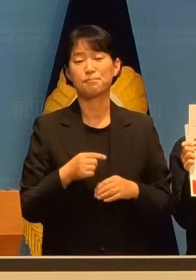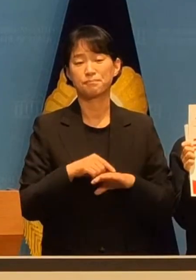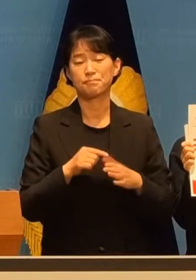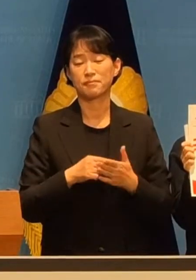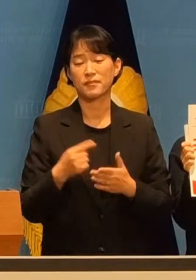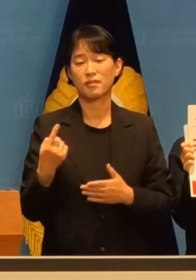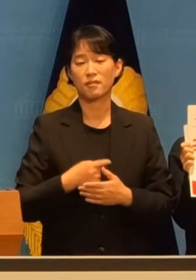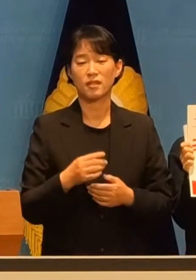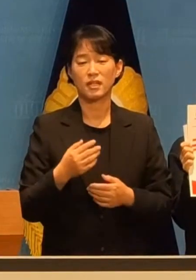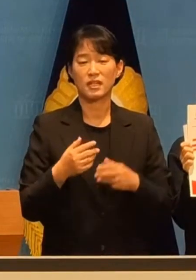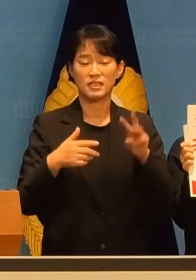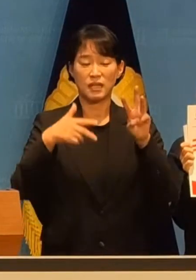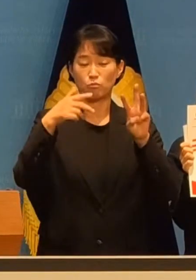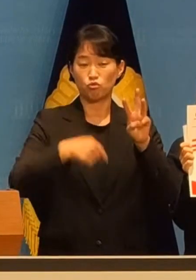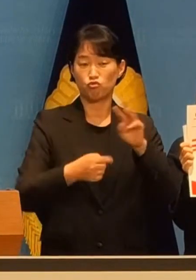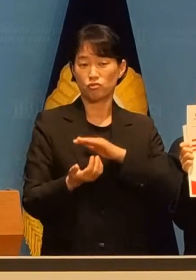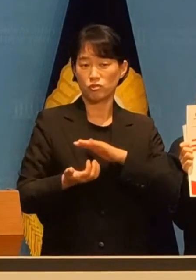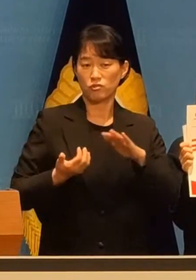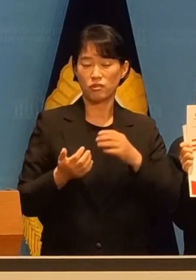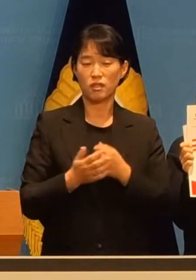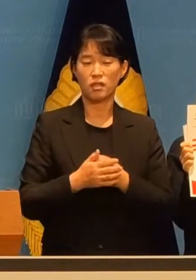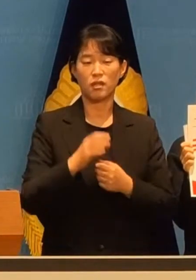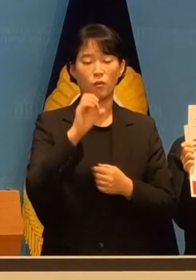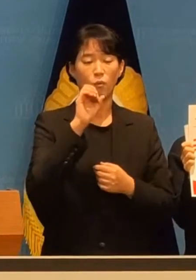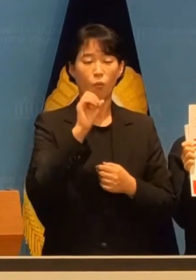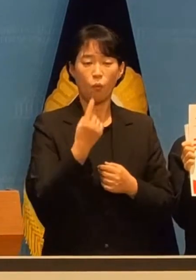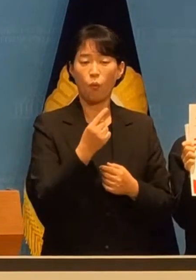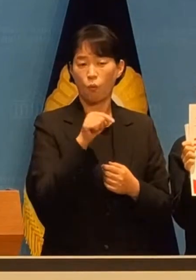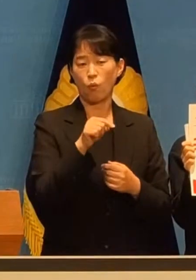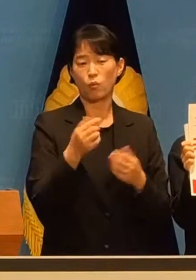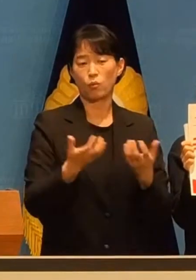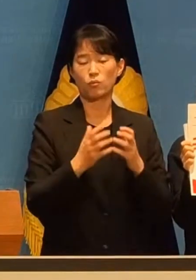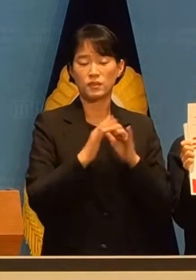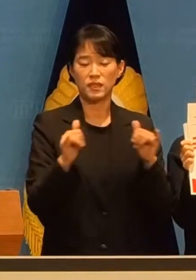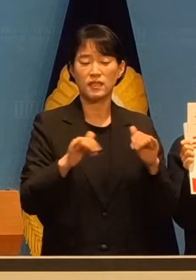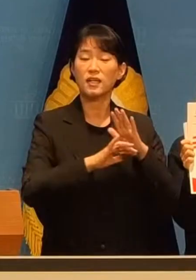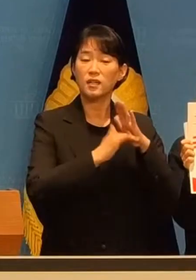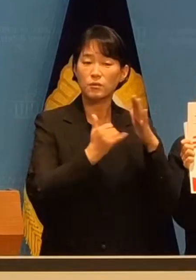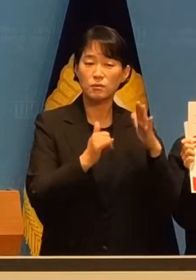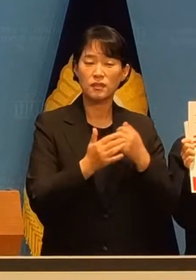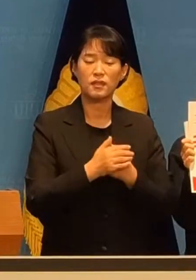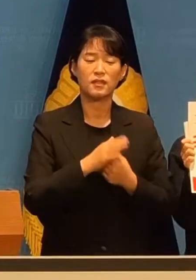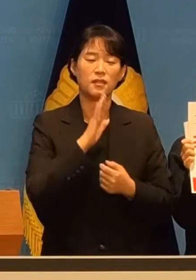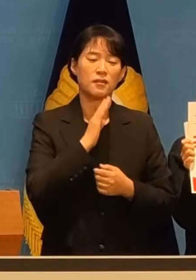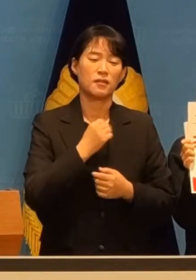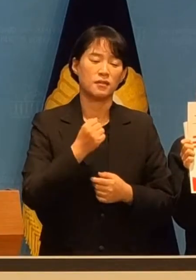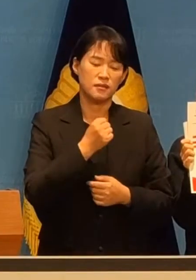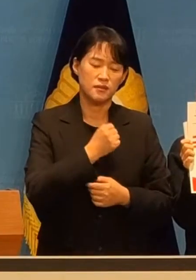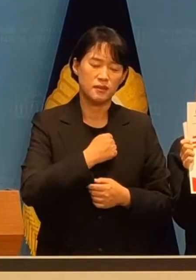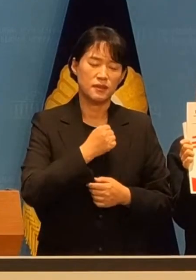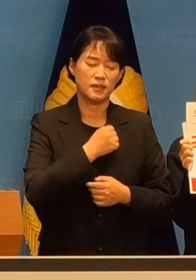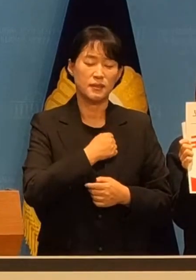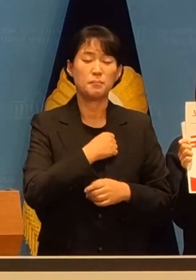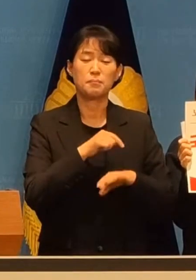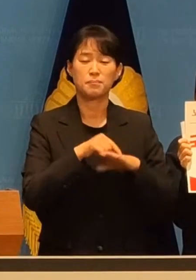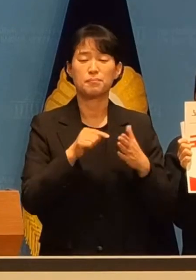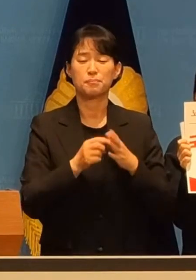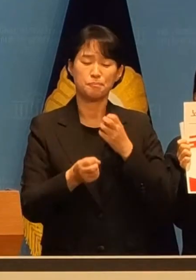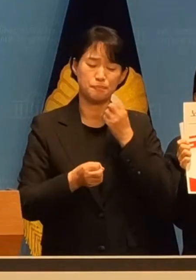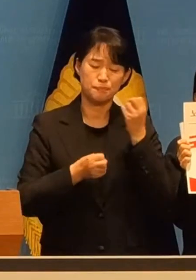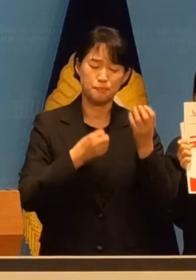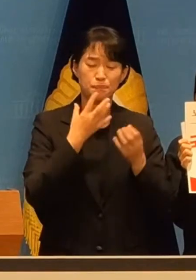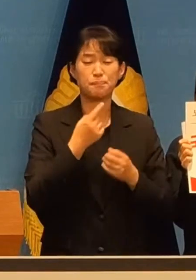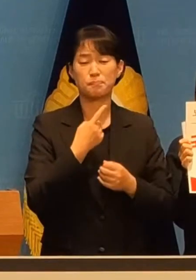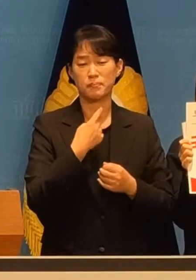불과 3주 전 이 자리에서 고 오승용 노동자의 유가족께서 참혹한 심정을 토로하셨습니다. 3주가